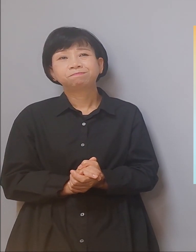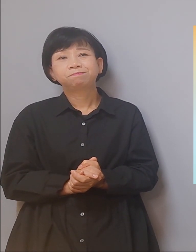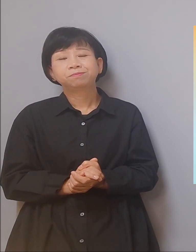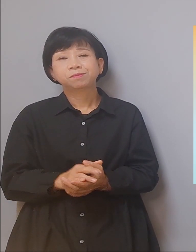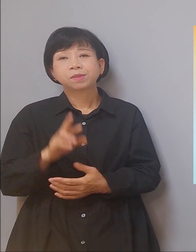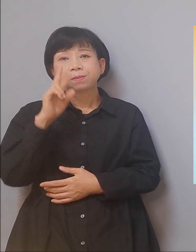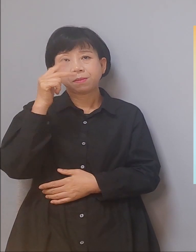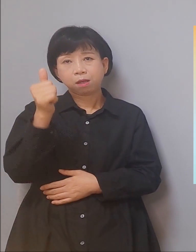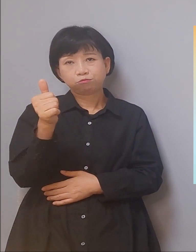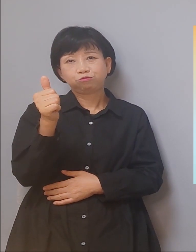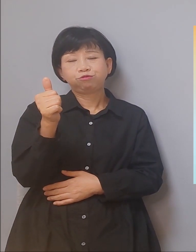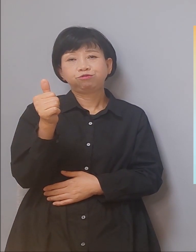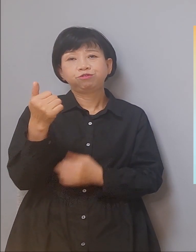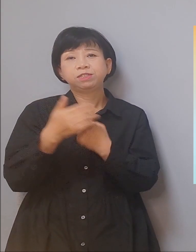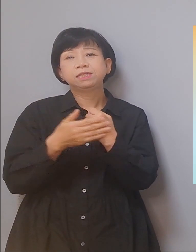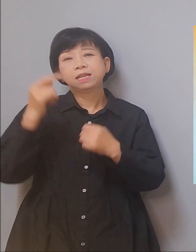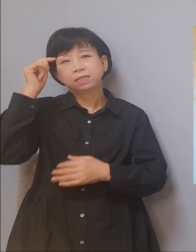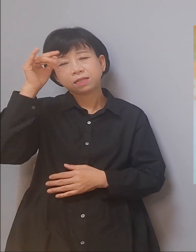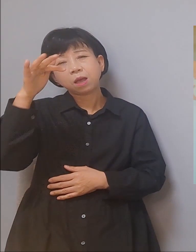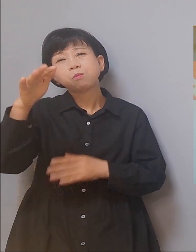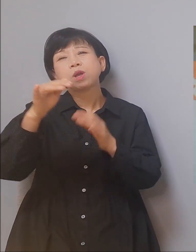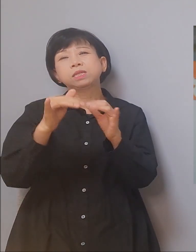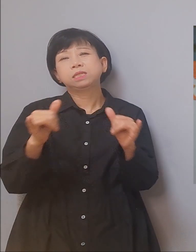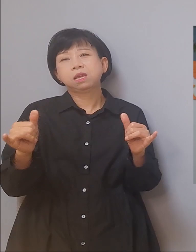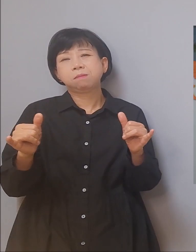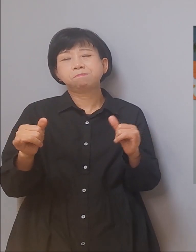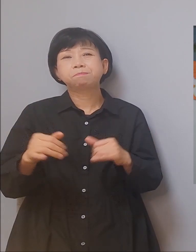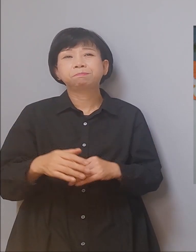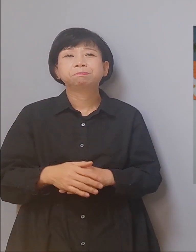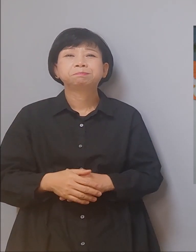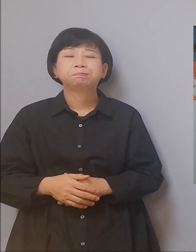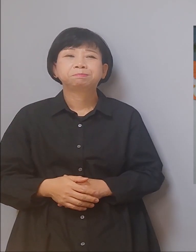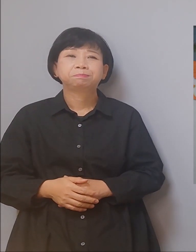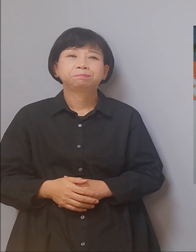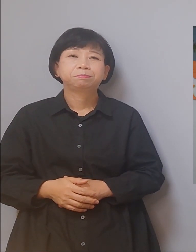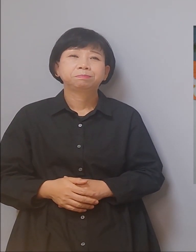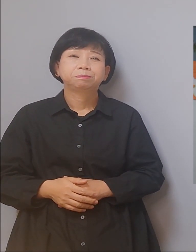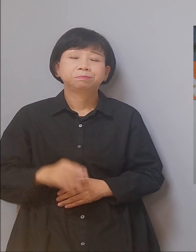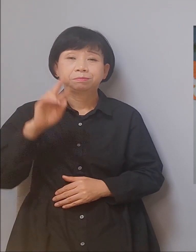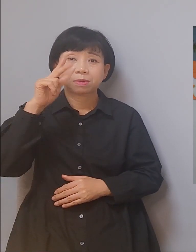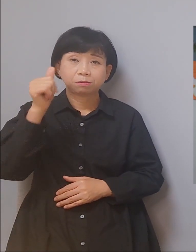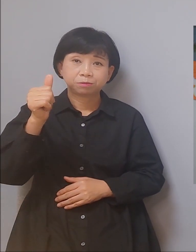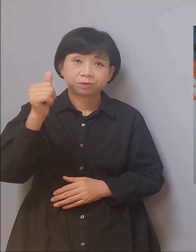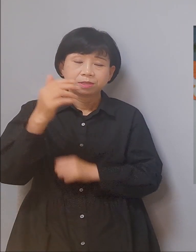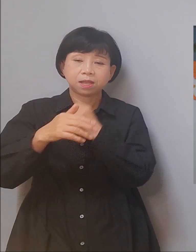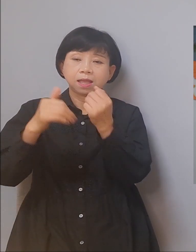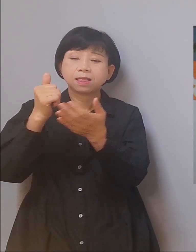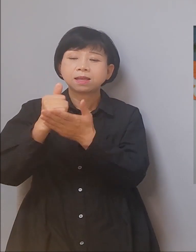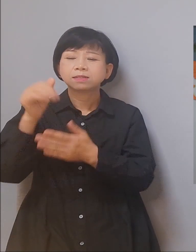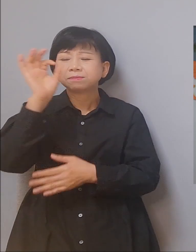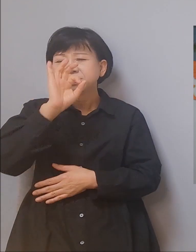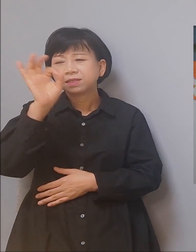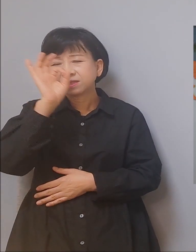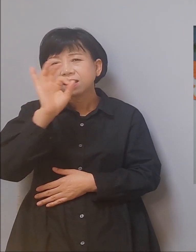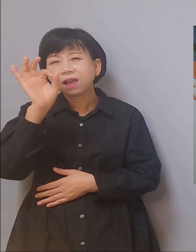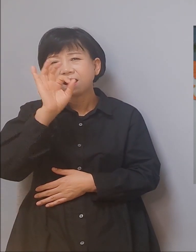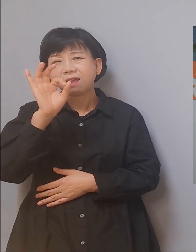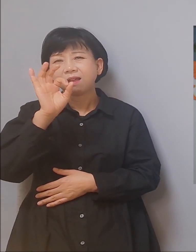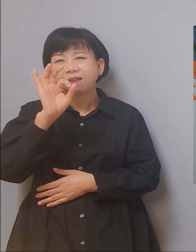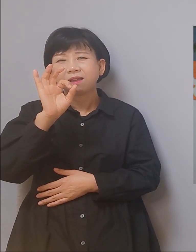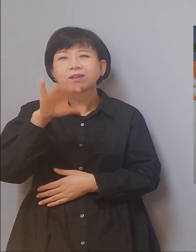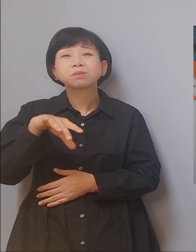사도 바울은요, 은혜를 사모하는 자가 아니었습니다. 사도 바울은요, 하나님을 찾던 자가